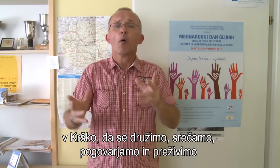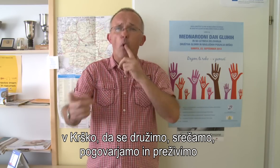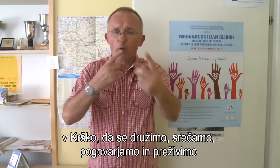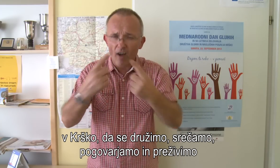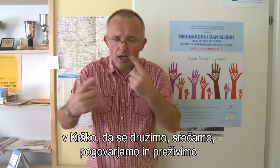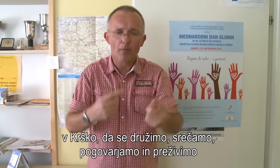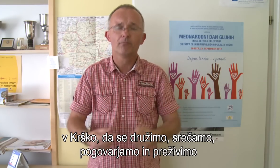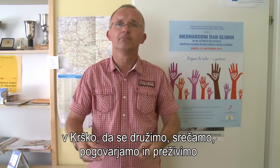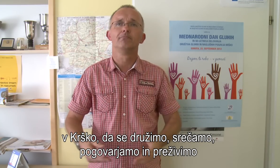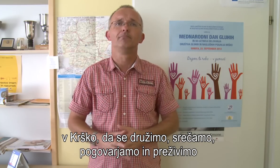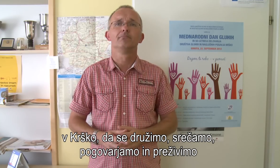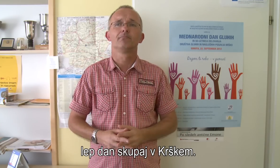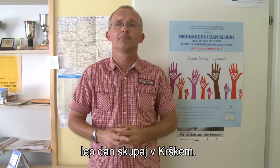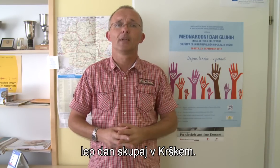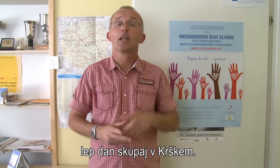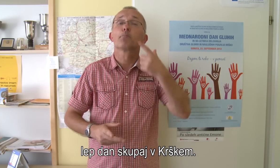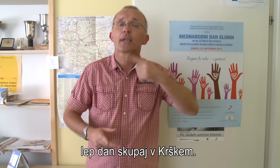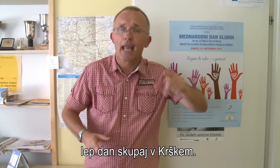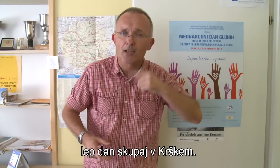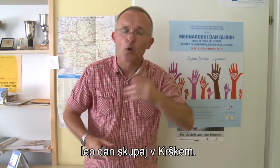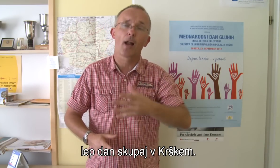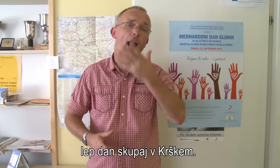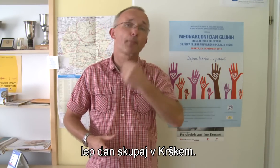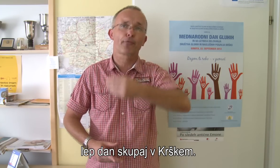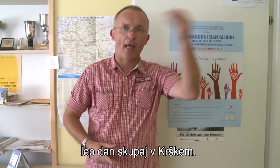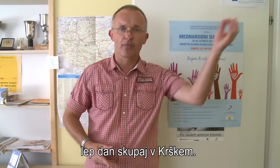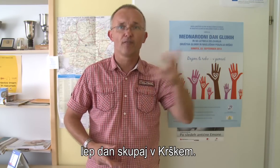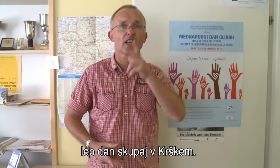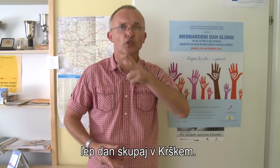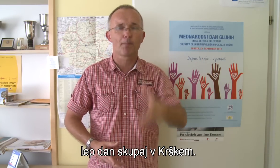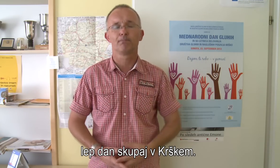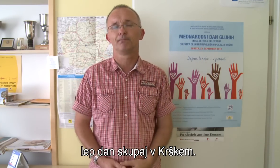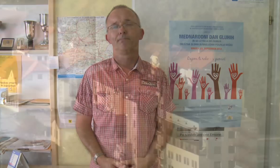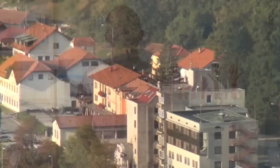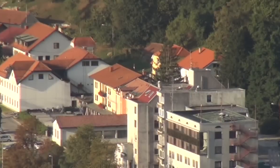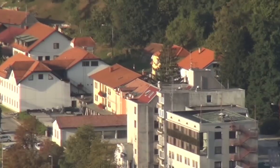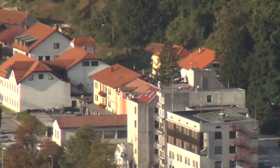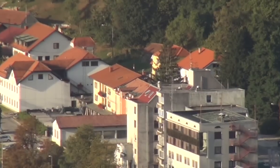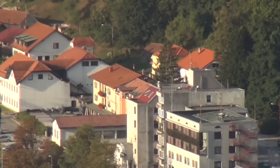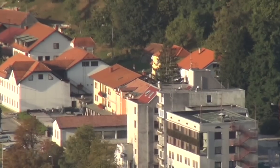Prijatelj, leptam,